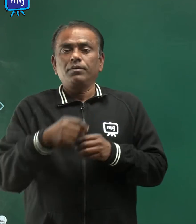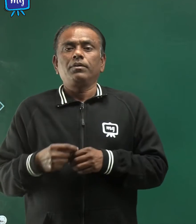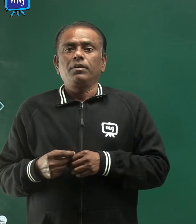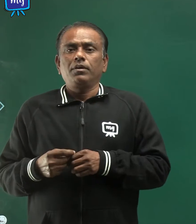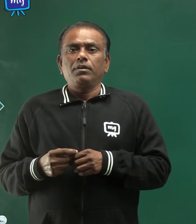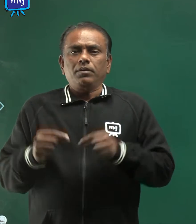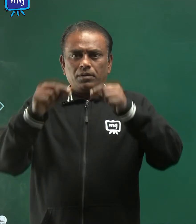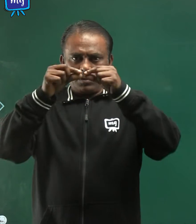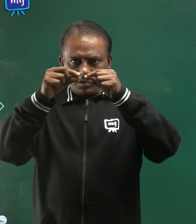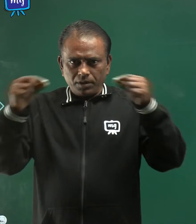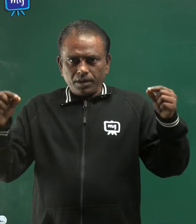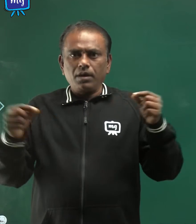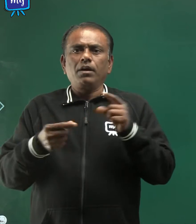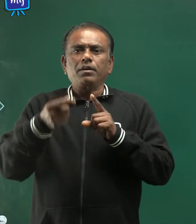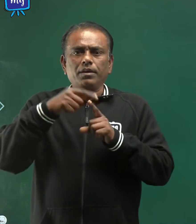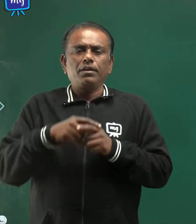रेखा के